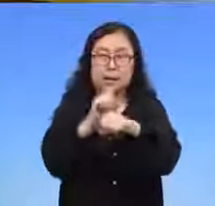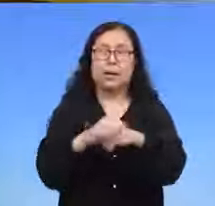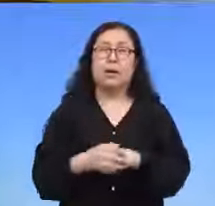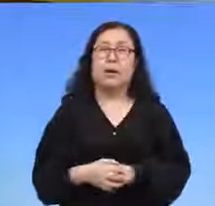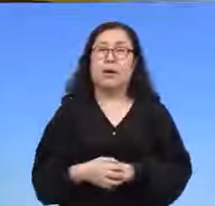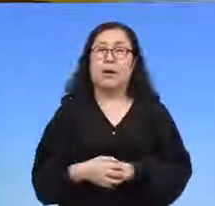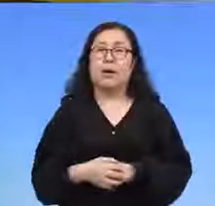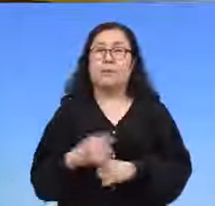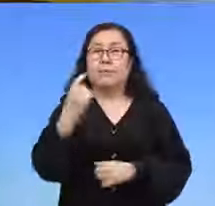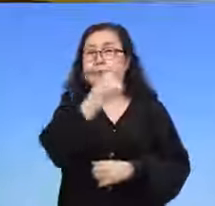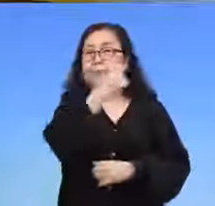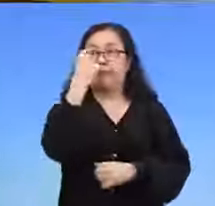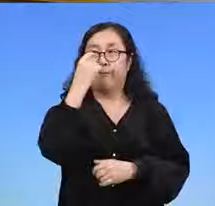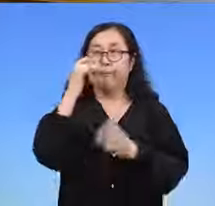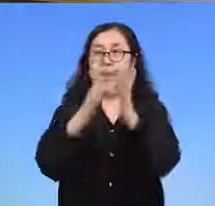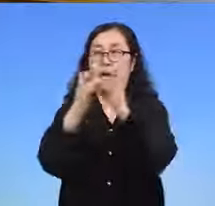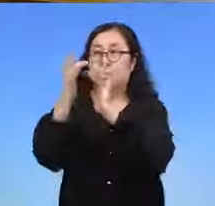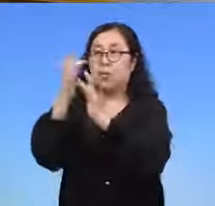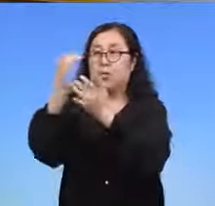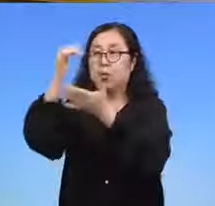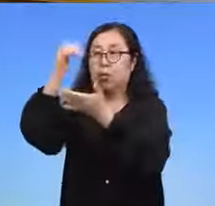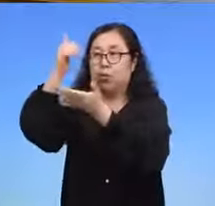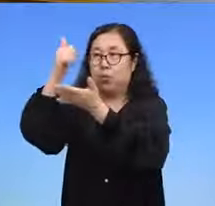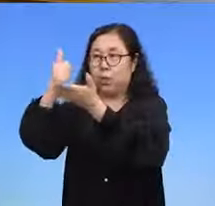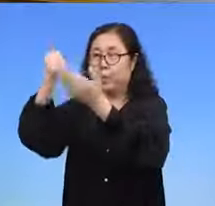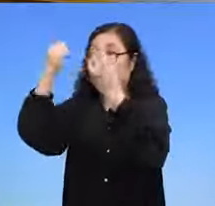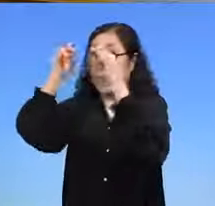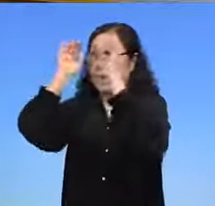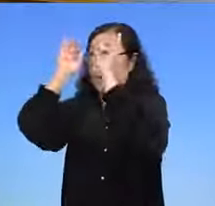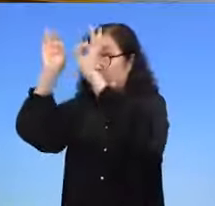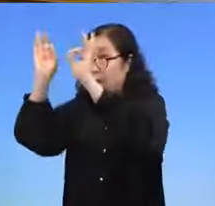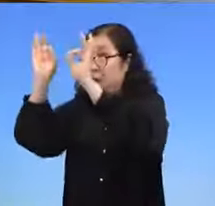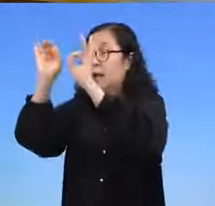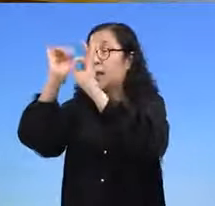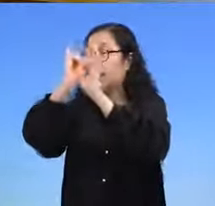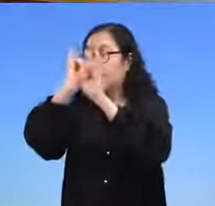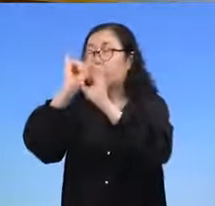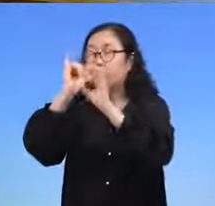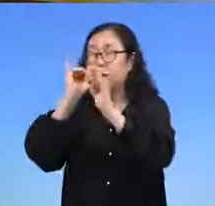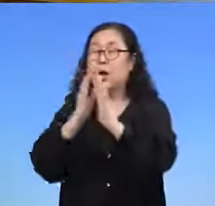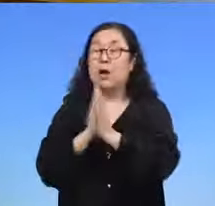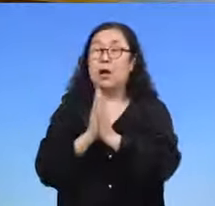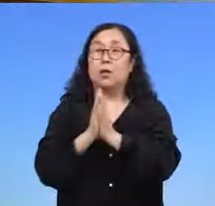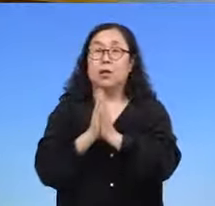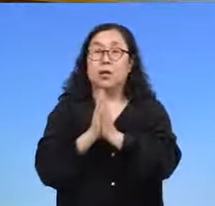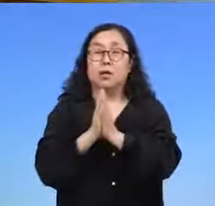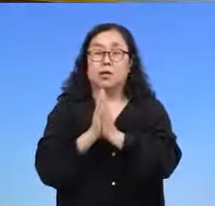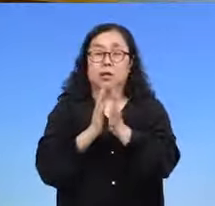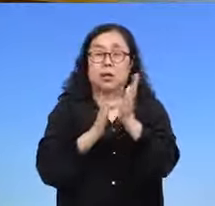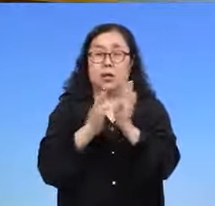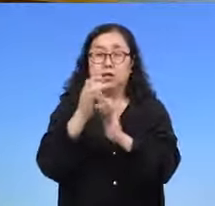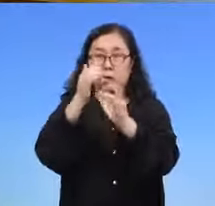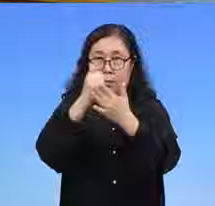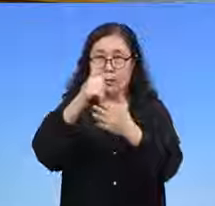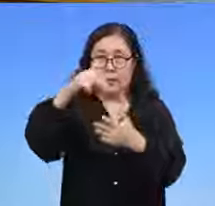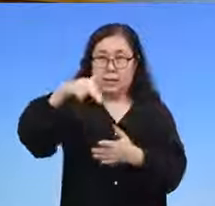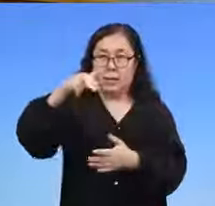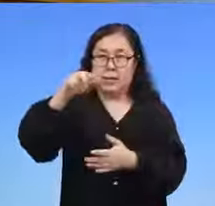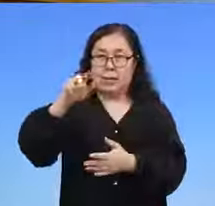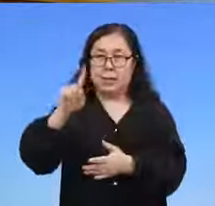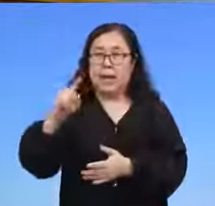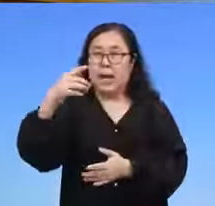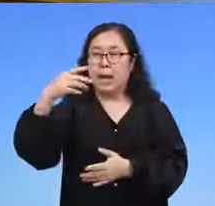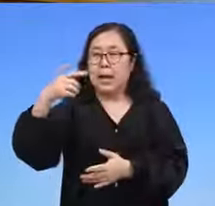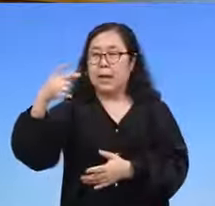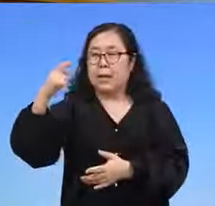시선이 예수 그리스도를 향해 있는 사람이 그리스도인이다. 자넷 어스킨 스튜어트라는 분도